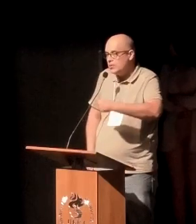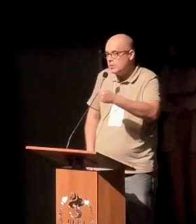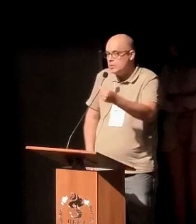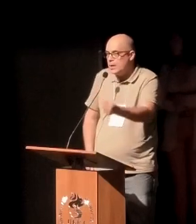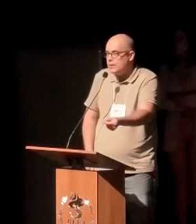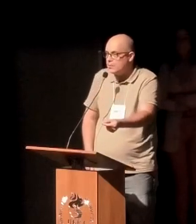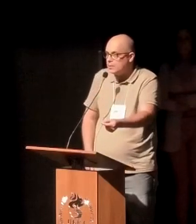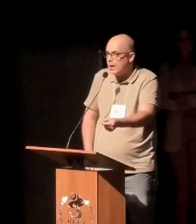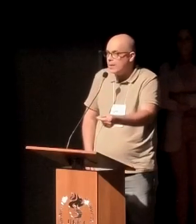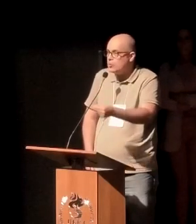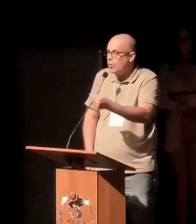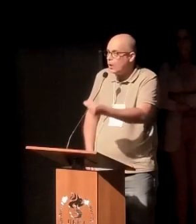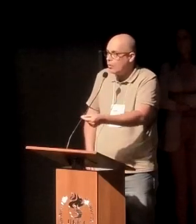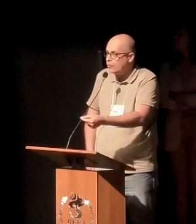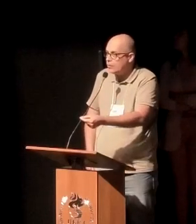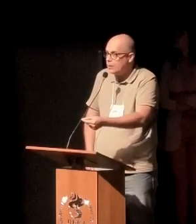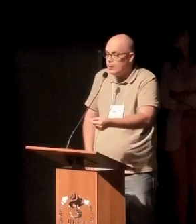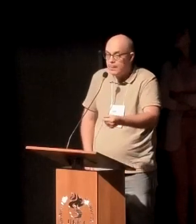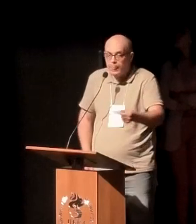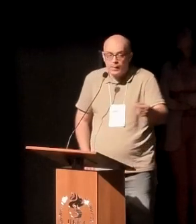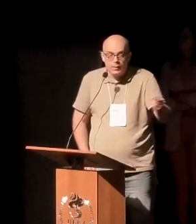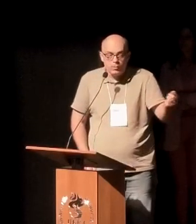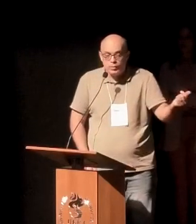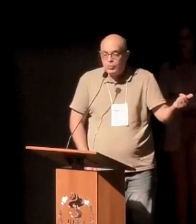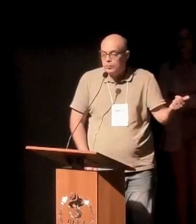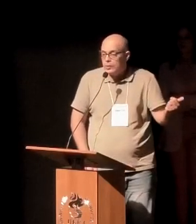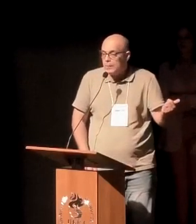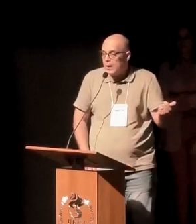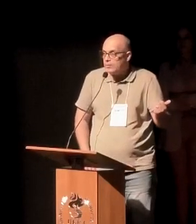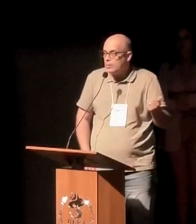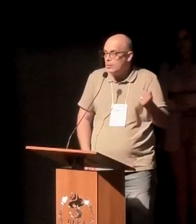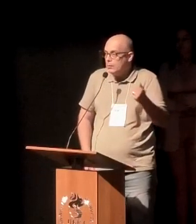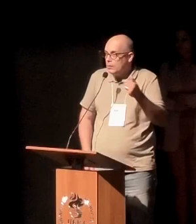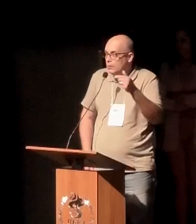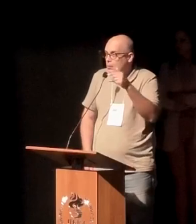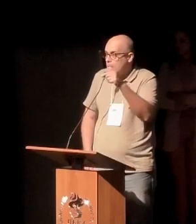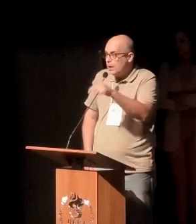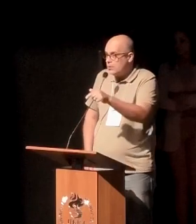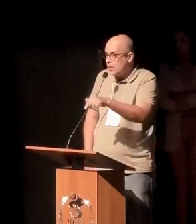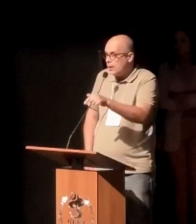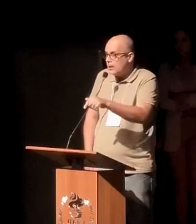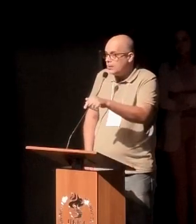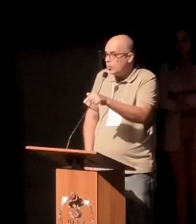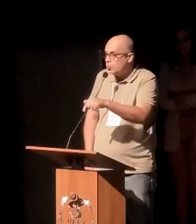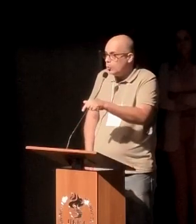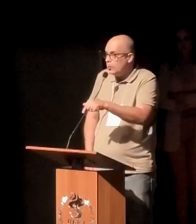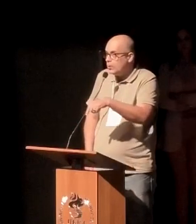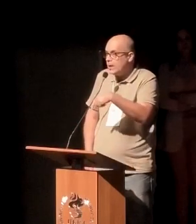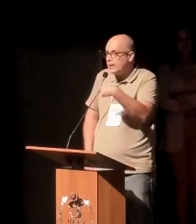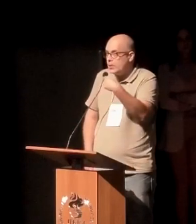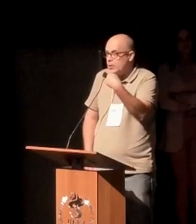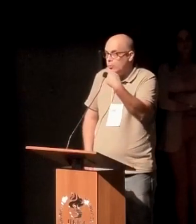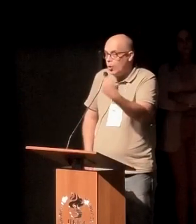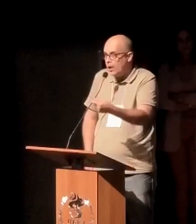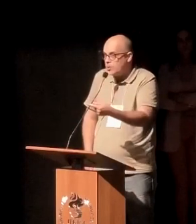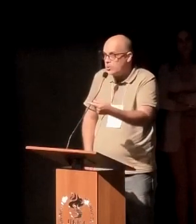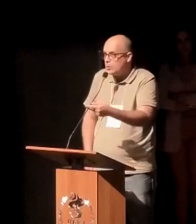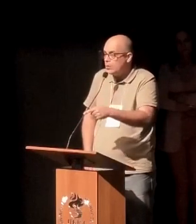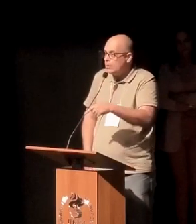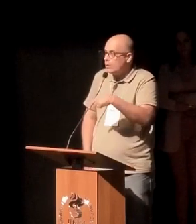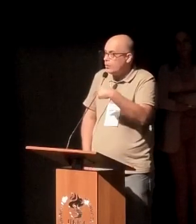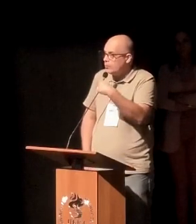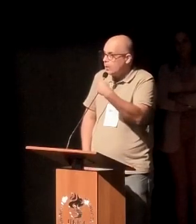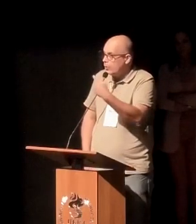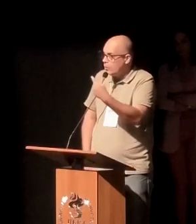Vamos decidir ainda a cidade o local que vai ser e no segundo semestre deste ano ainda em outubro quem é da região norte